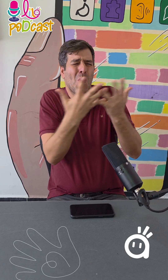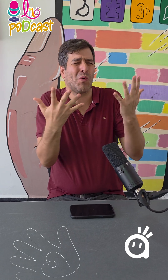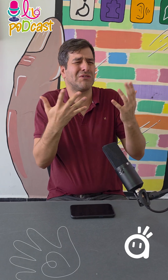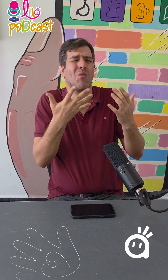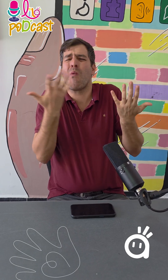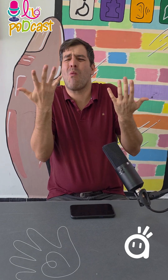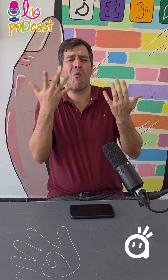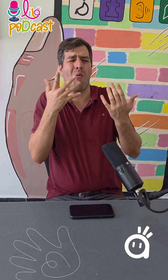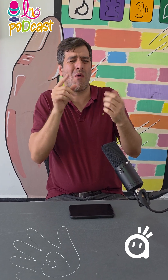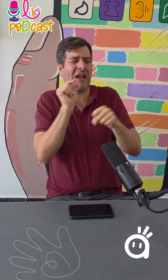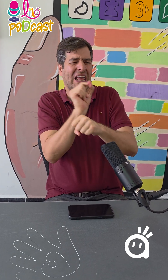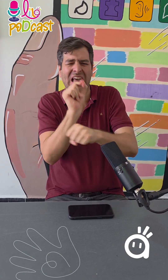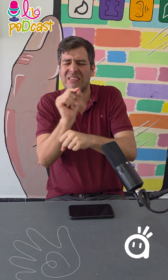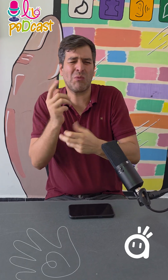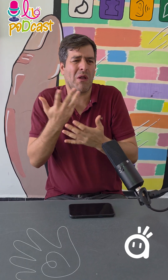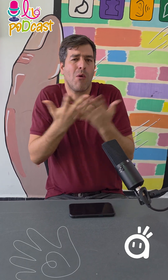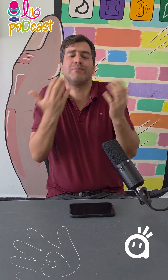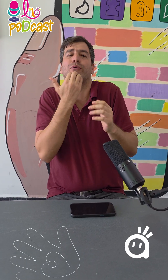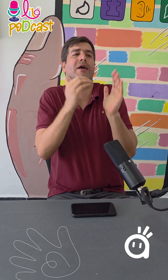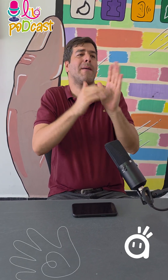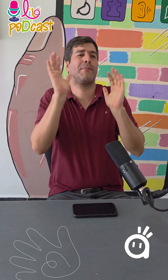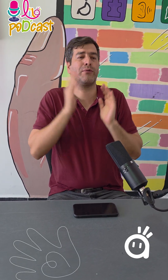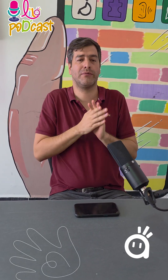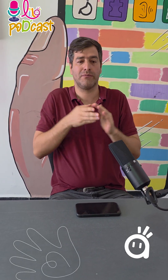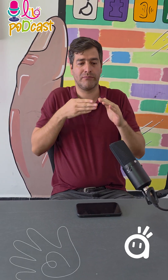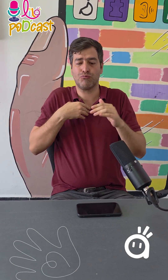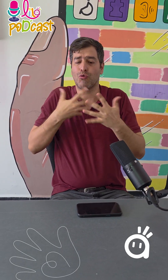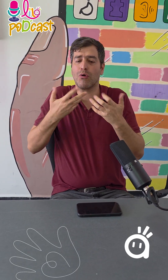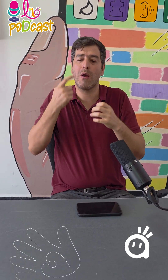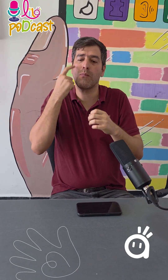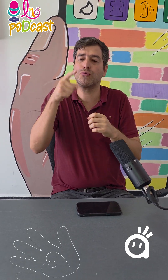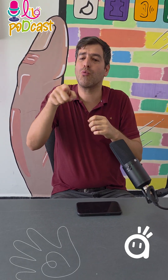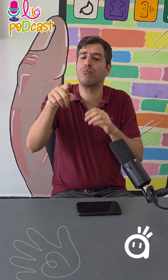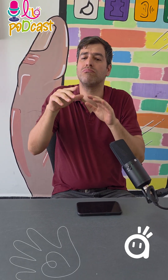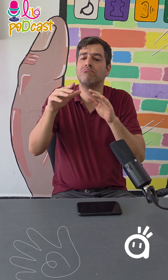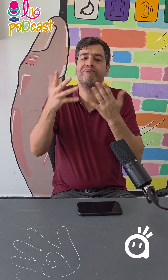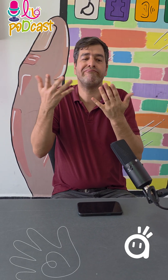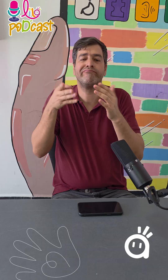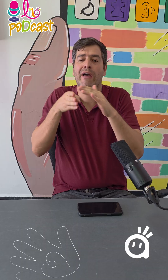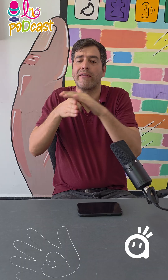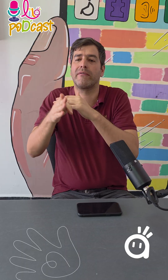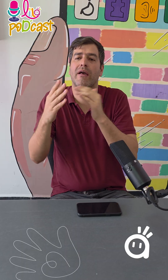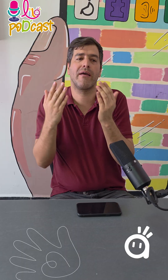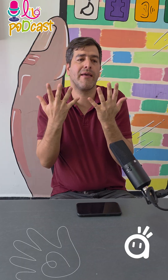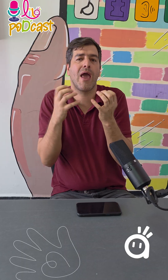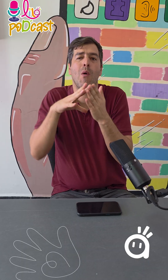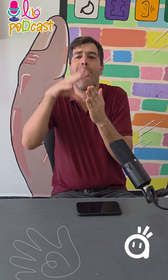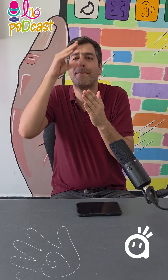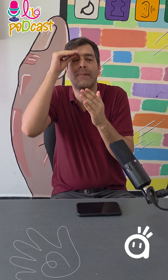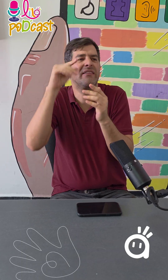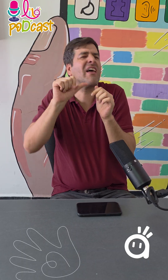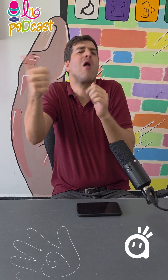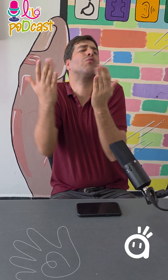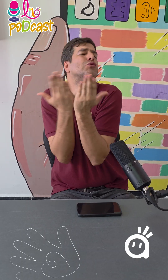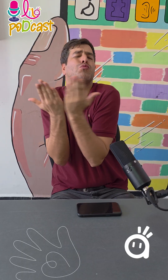discriminar en algunas ocasiones lo que nosotros somos. Eso es lo que siento, actitudes que no me gustan de las personas oyentes y eso no genera